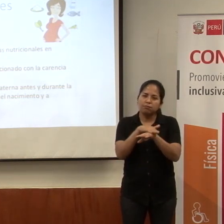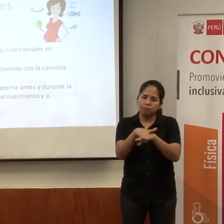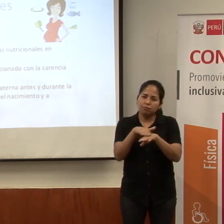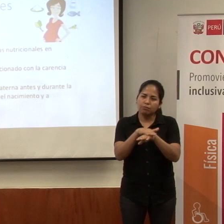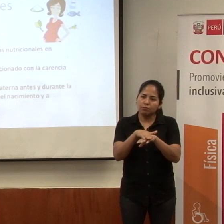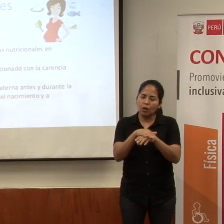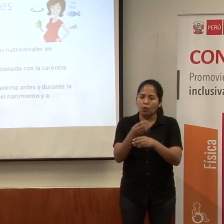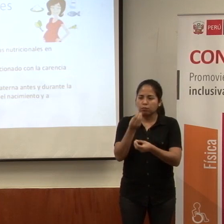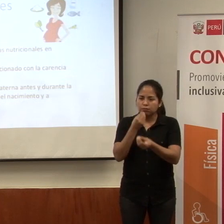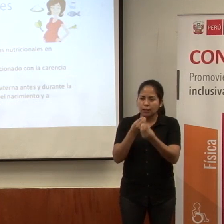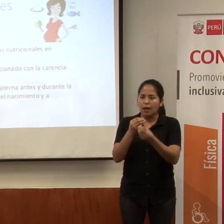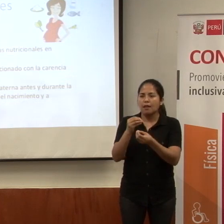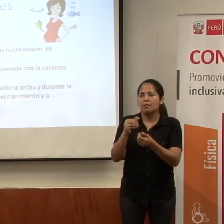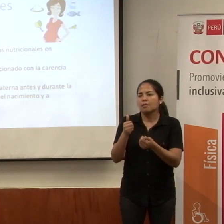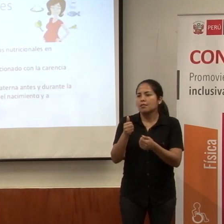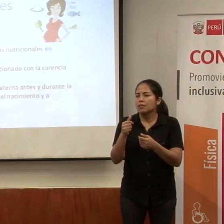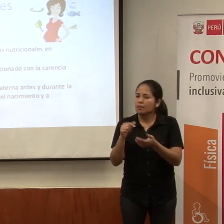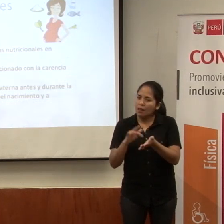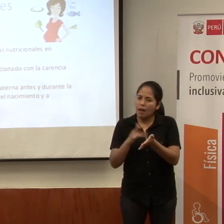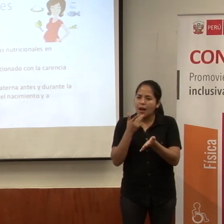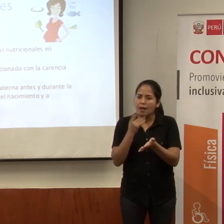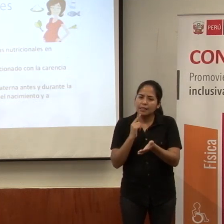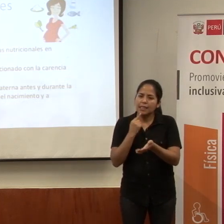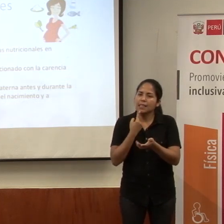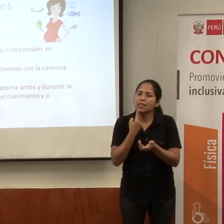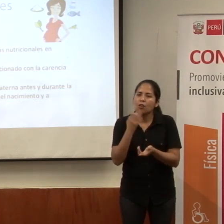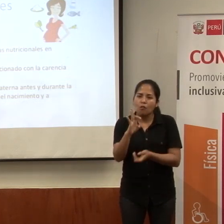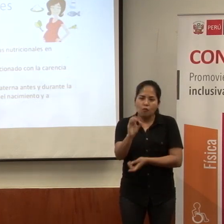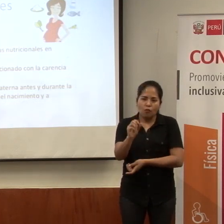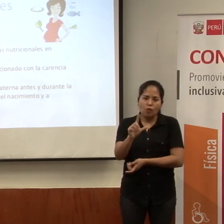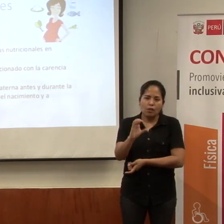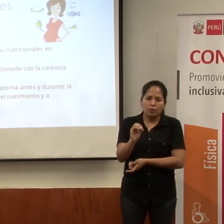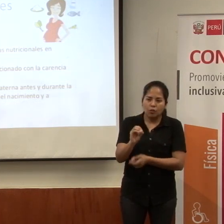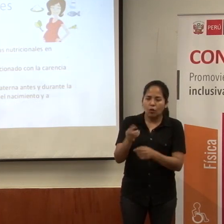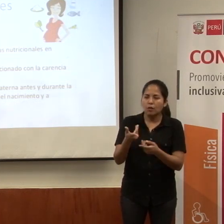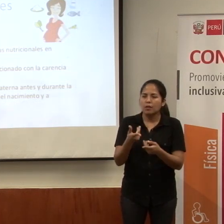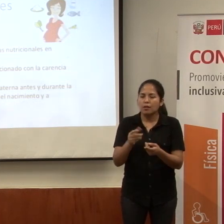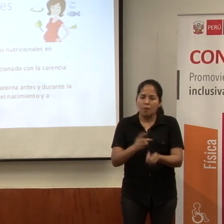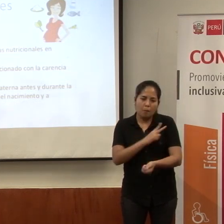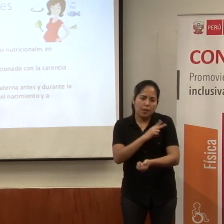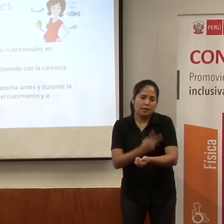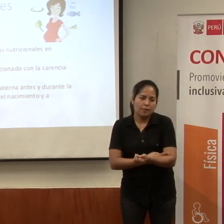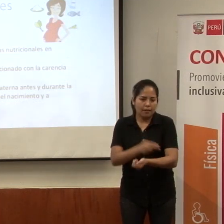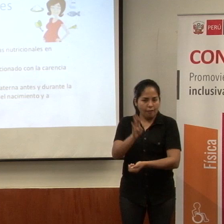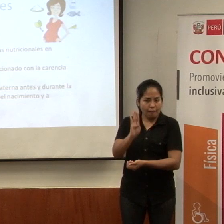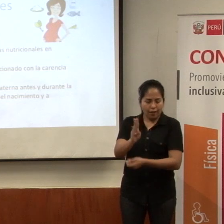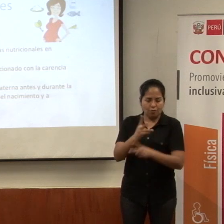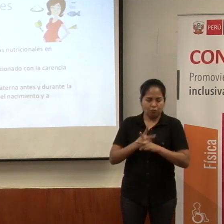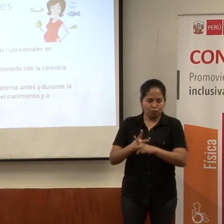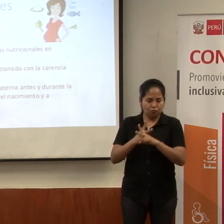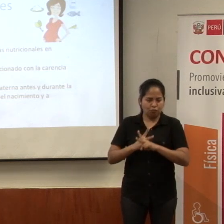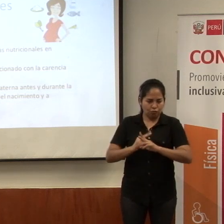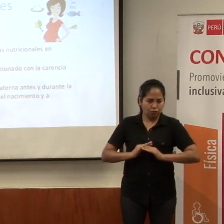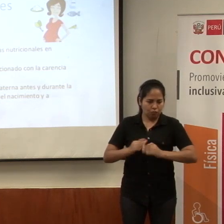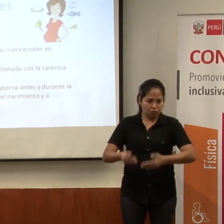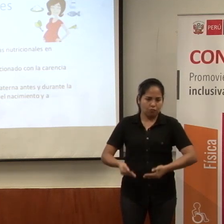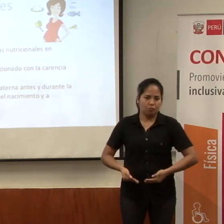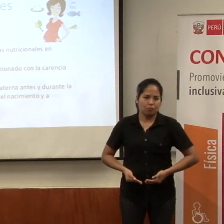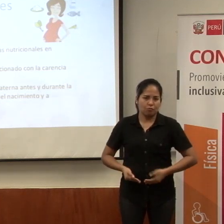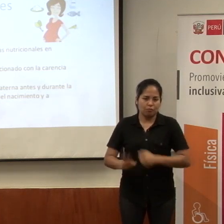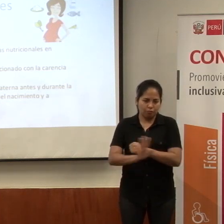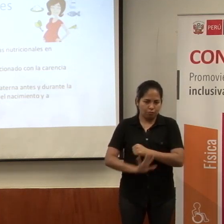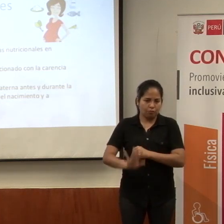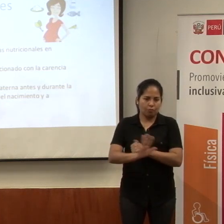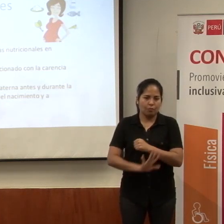ácido fólico, parte del complejo B, evita en un 90% los daños del tubo neural. Esto